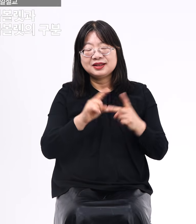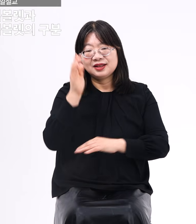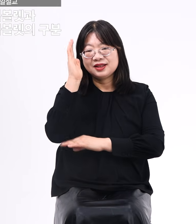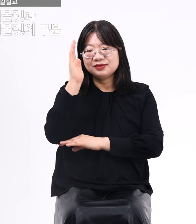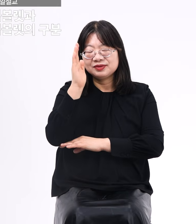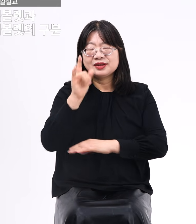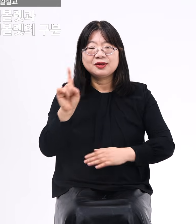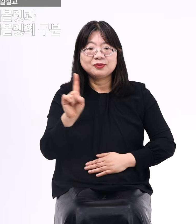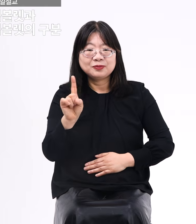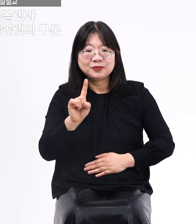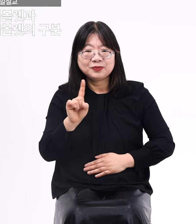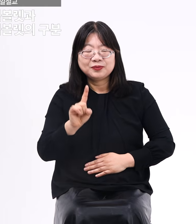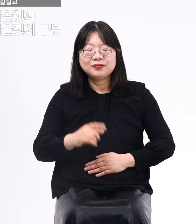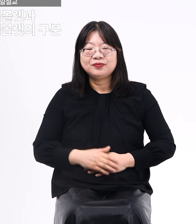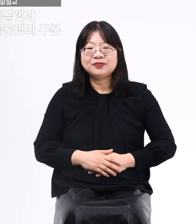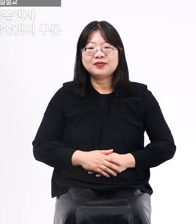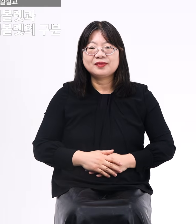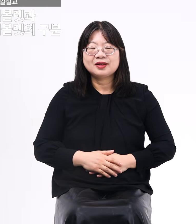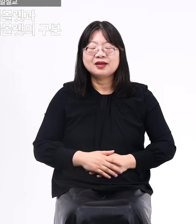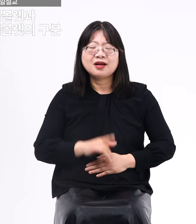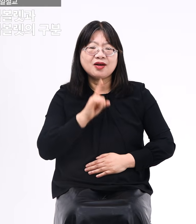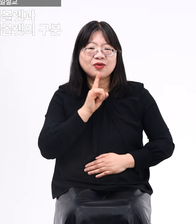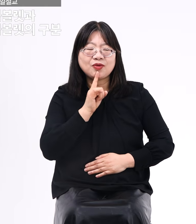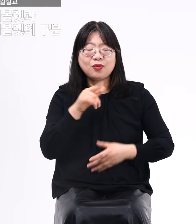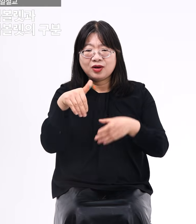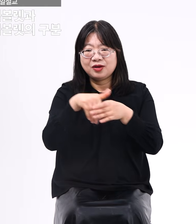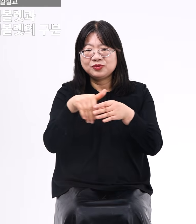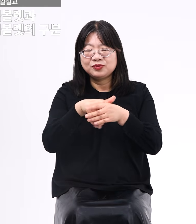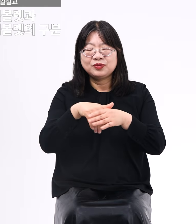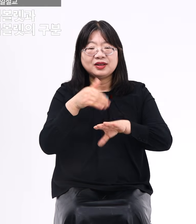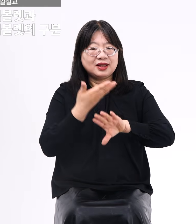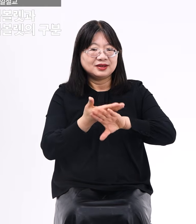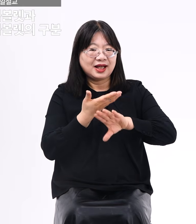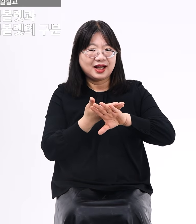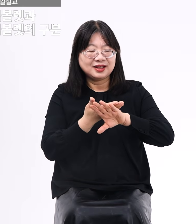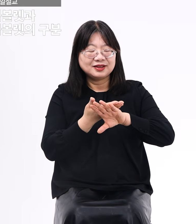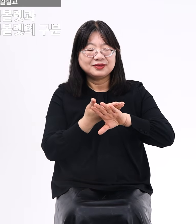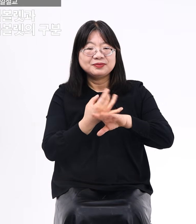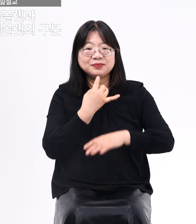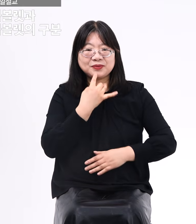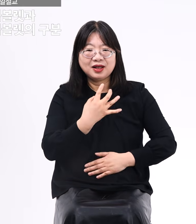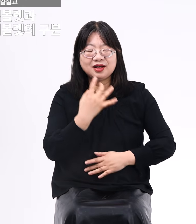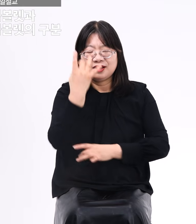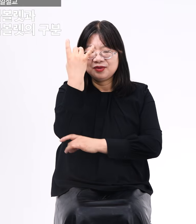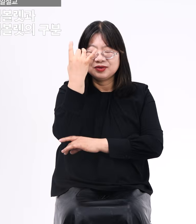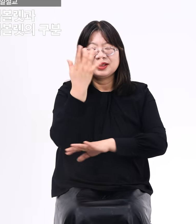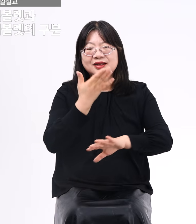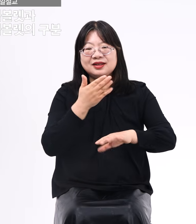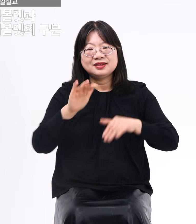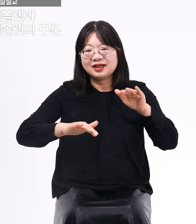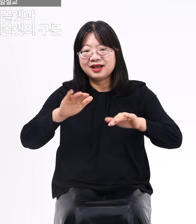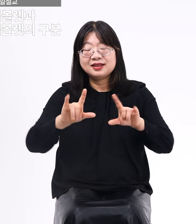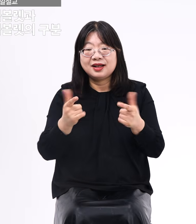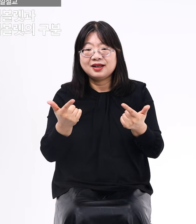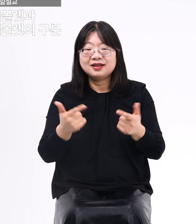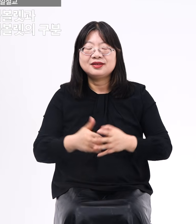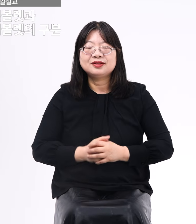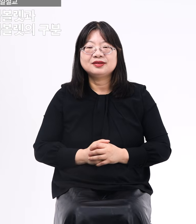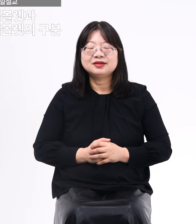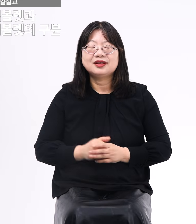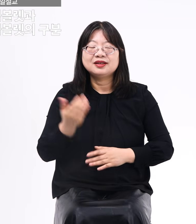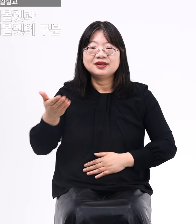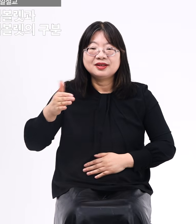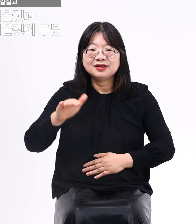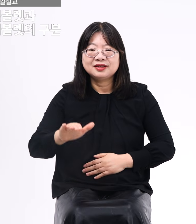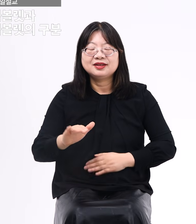뭐냐 하면 언어와 문화는 다름의 차이지 그 본질적 차이가 아니거든요.